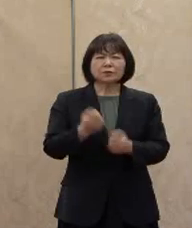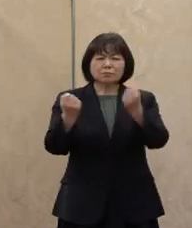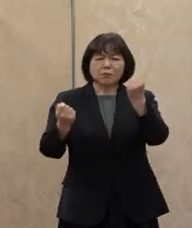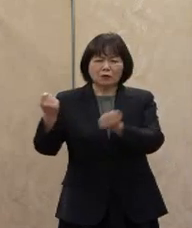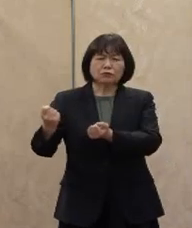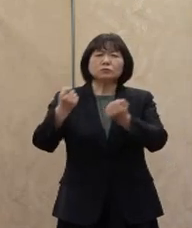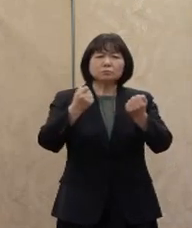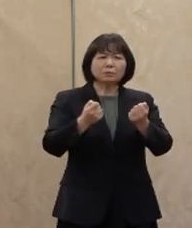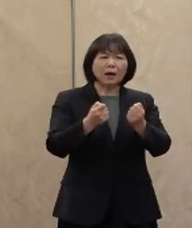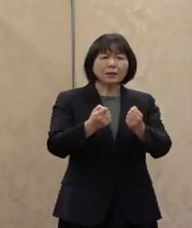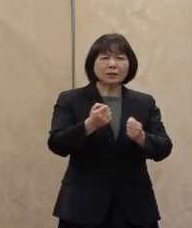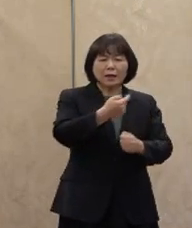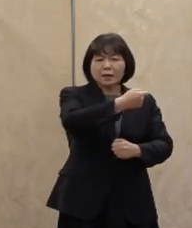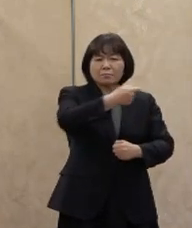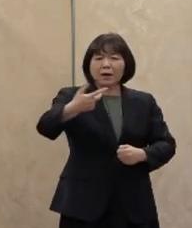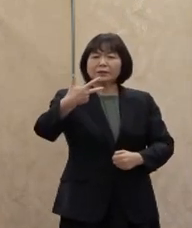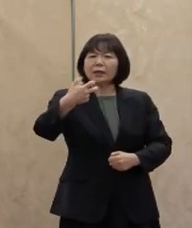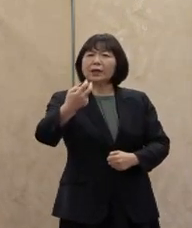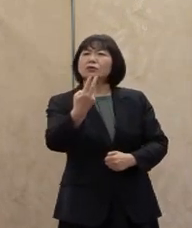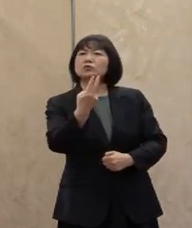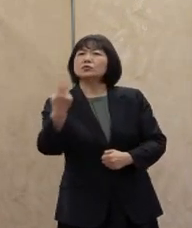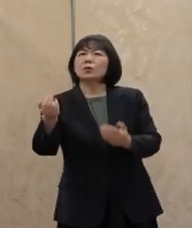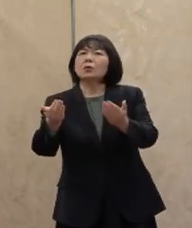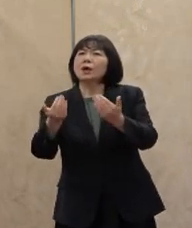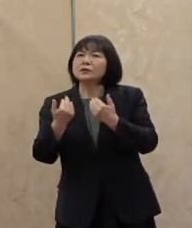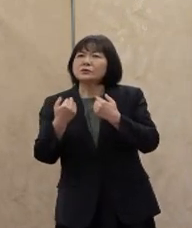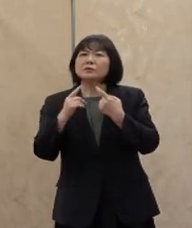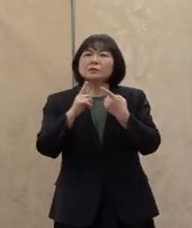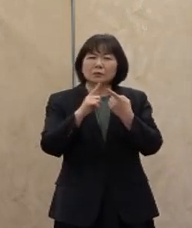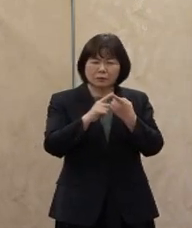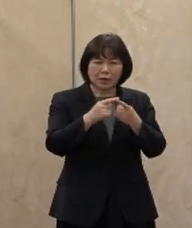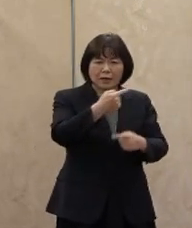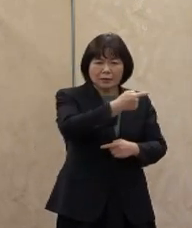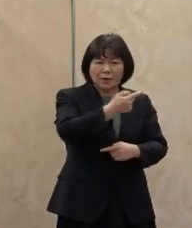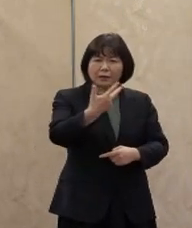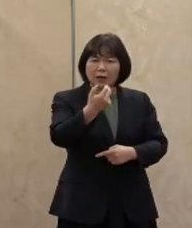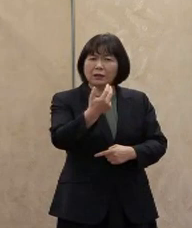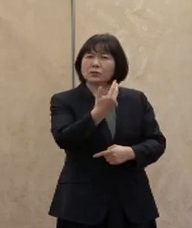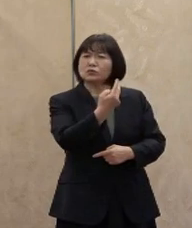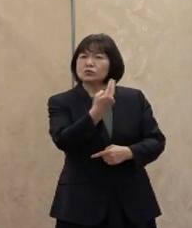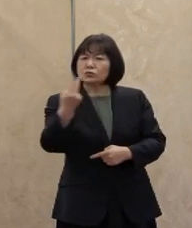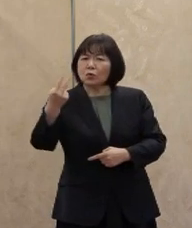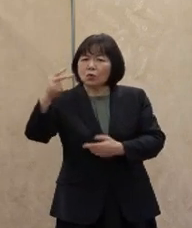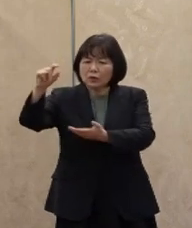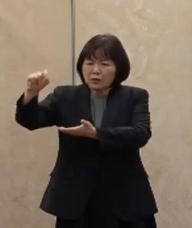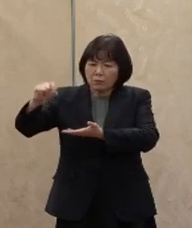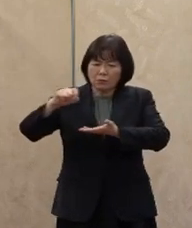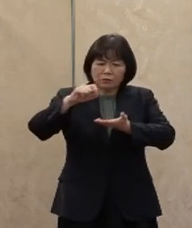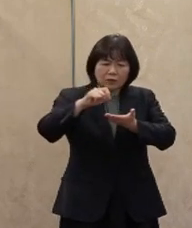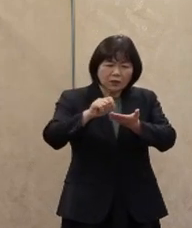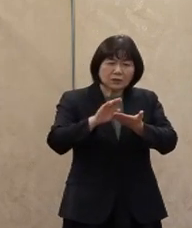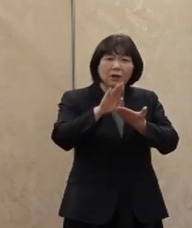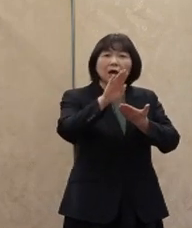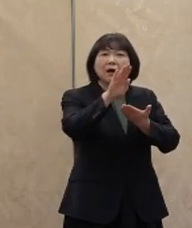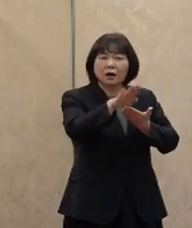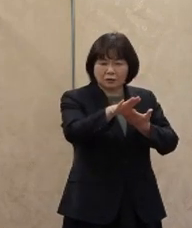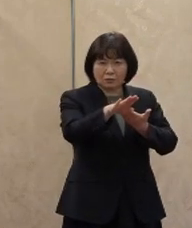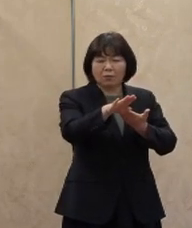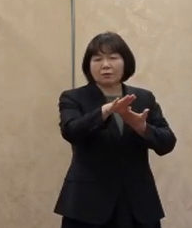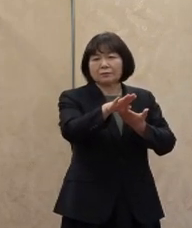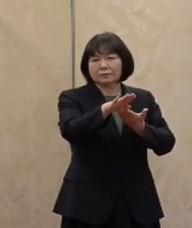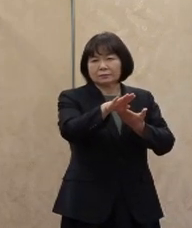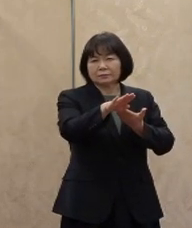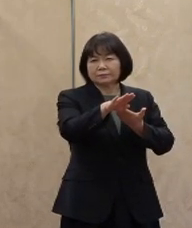70度でなきゃいけないということと、で、そのマイナス70度で運搬した後、この